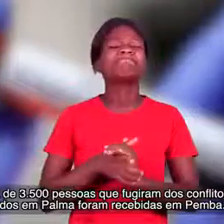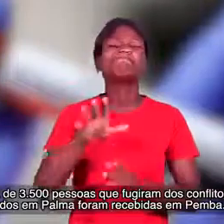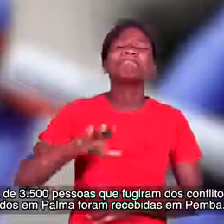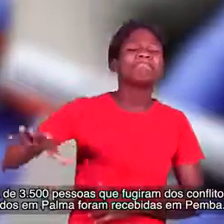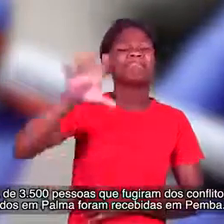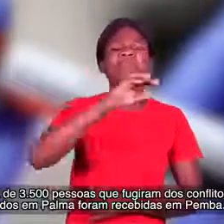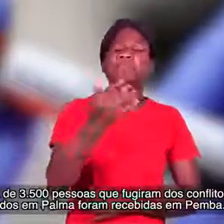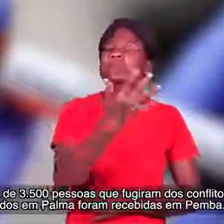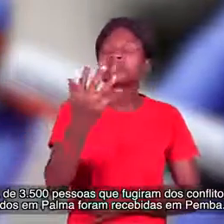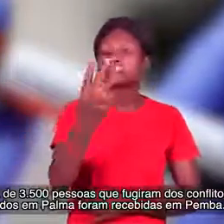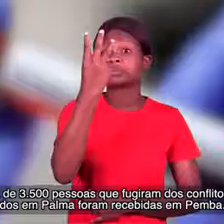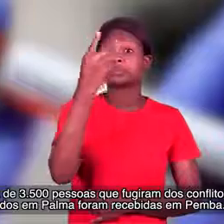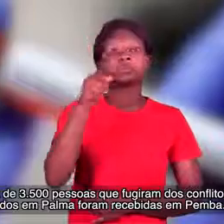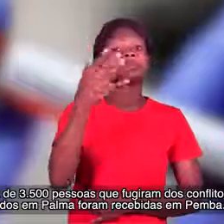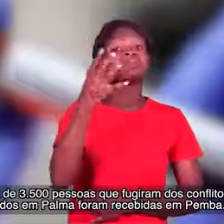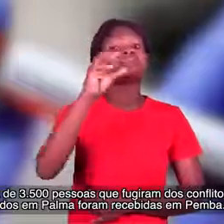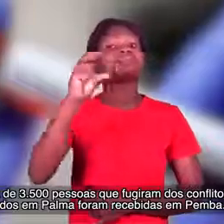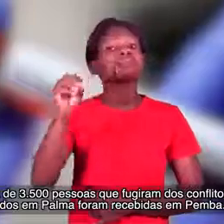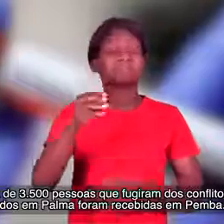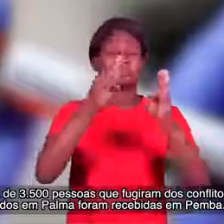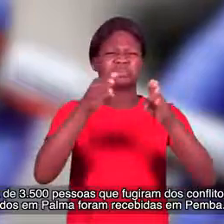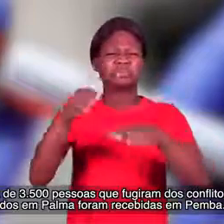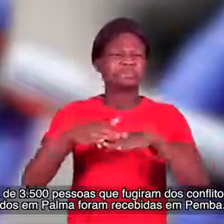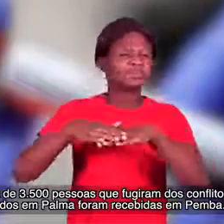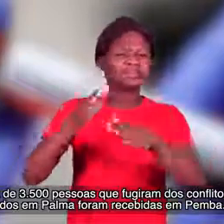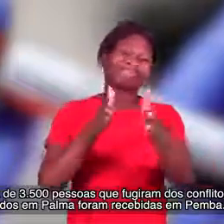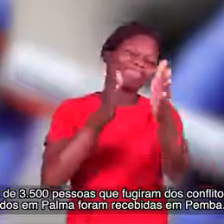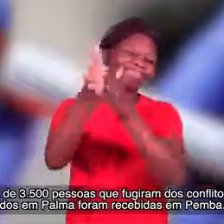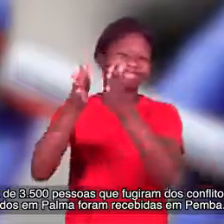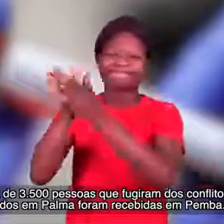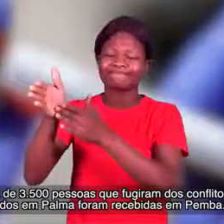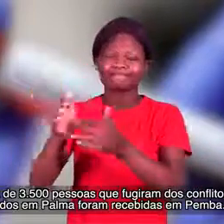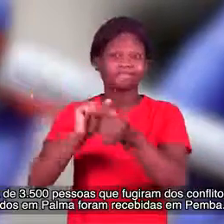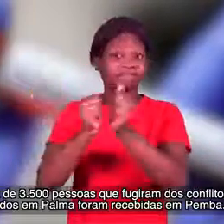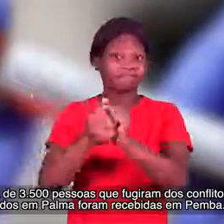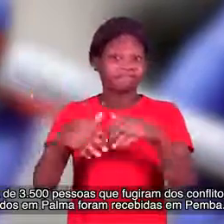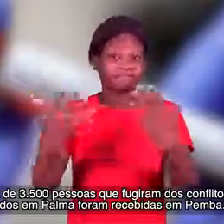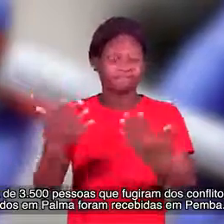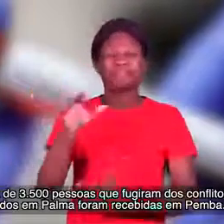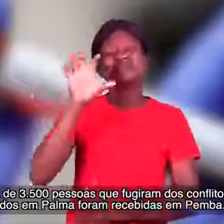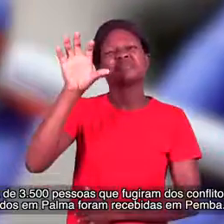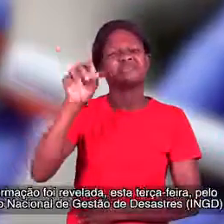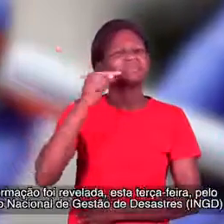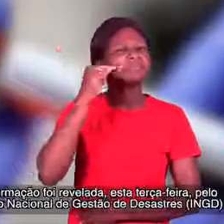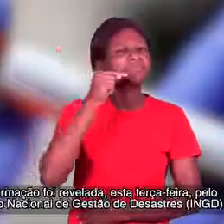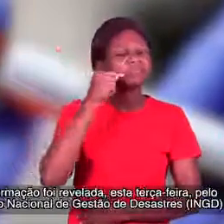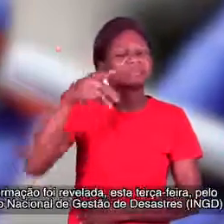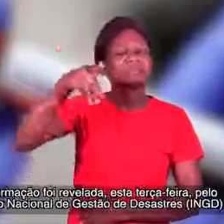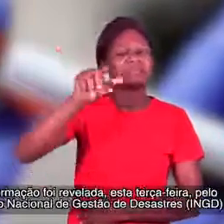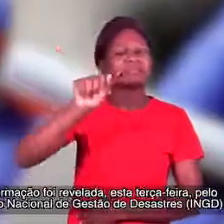Cerca de 3.500 pessoas que fugiram dos conflitos armados em Palma foram recebidas em Pemba. A informação foi revelada